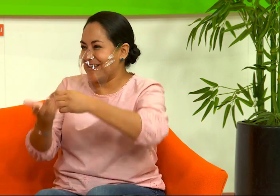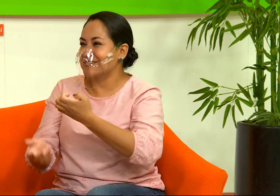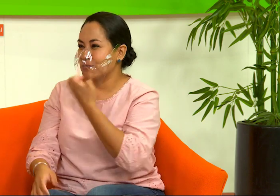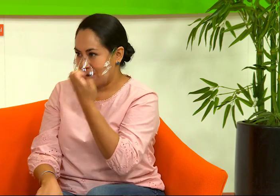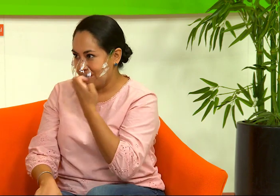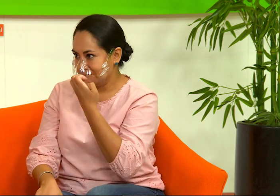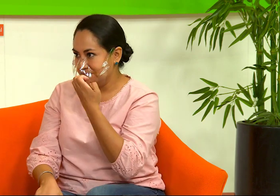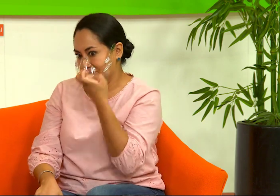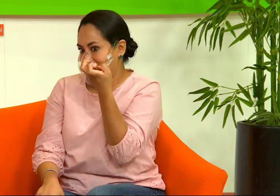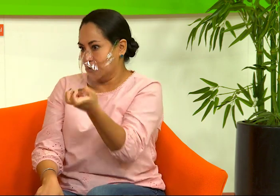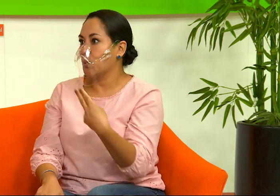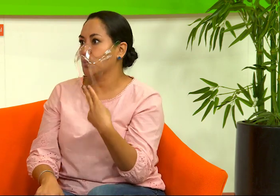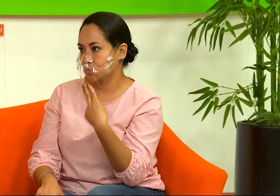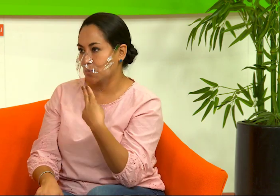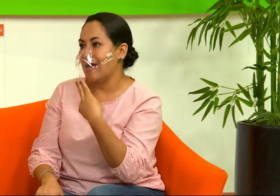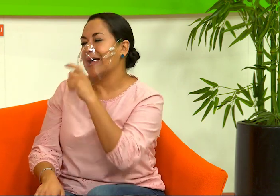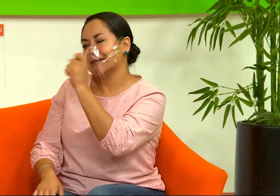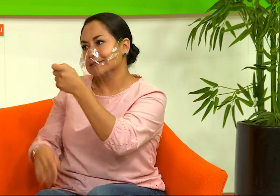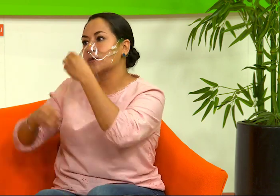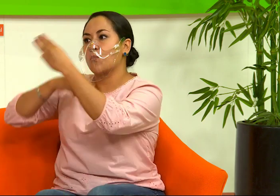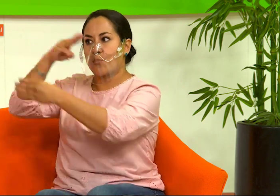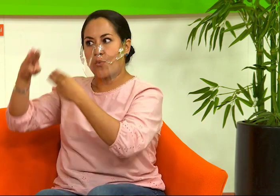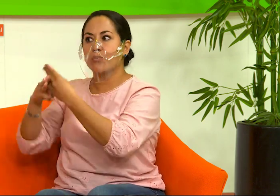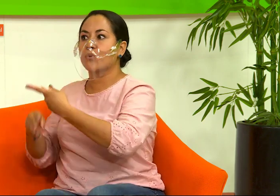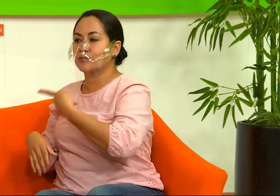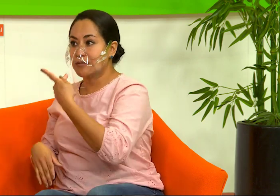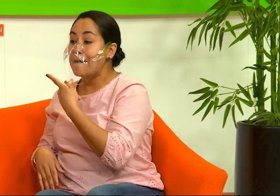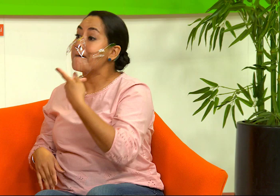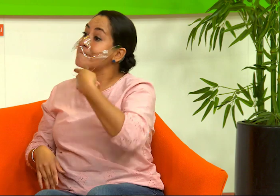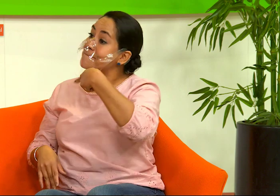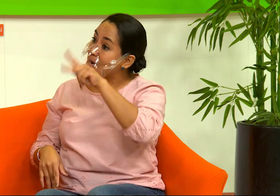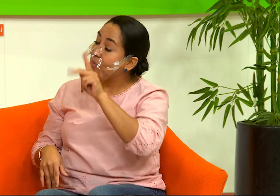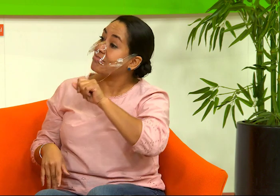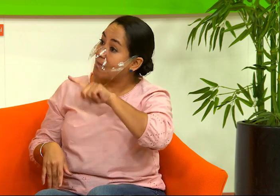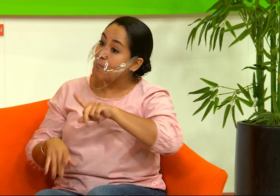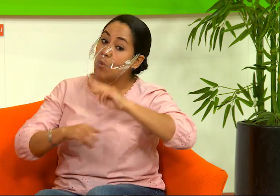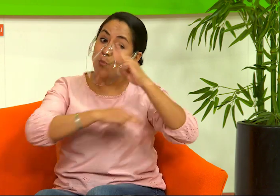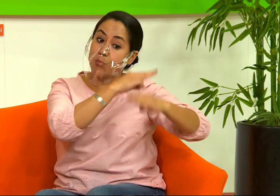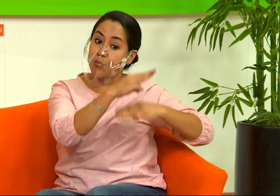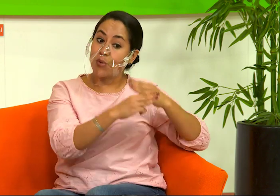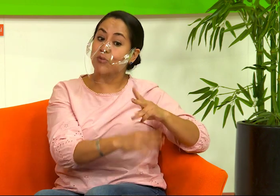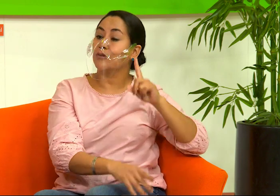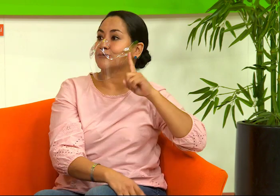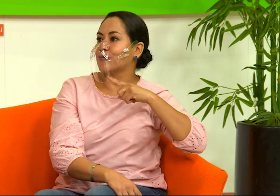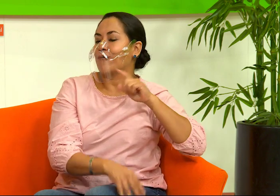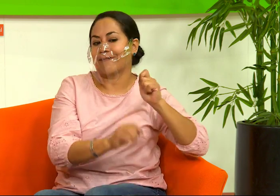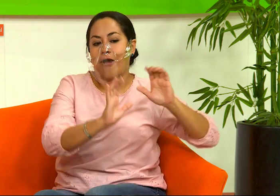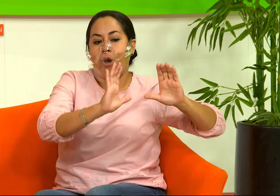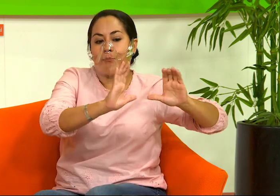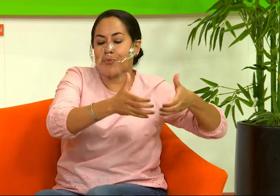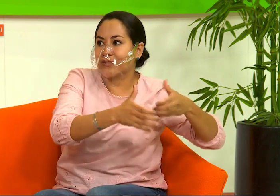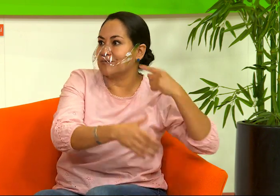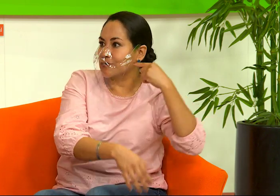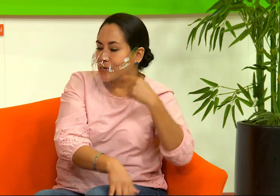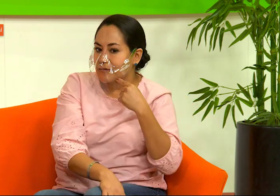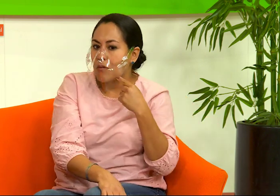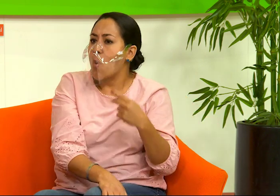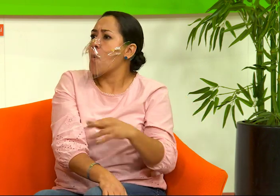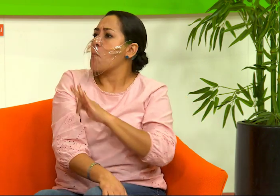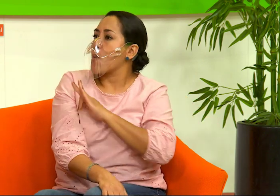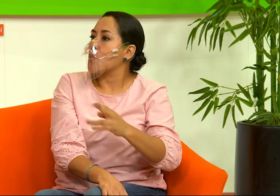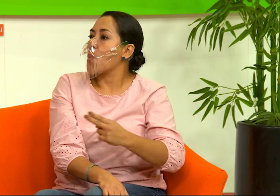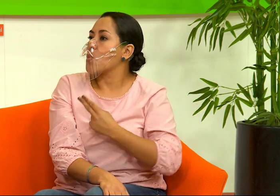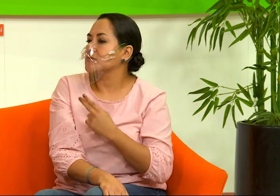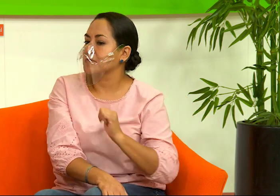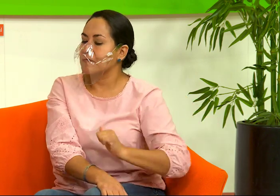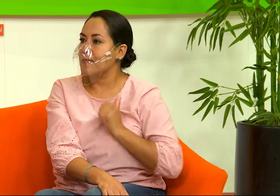de la Independencia, Día de las Madres, eso se usa en la escuela. Son costumbres de los oyentes, ¿no? Pero también existe un mundo